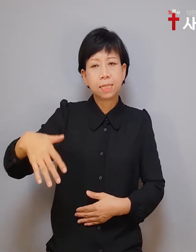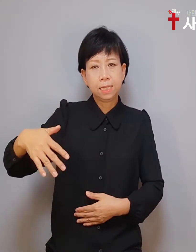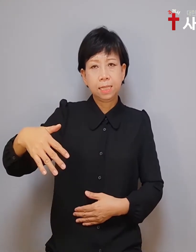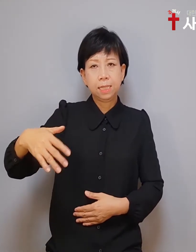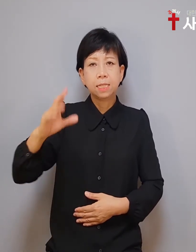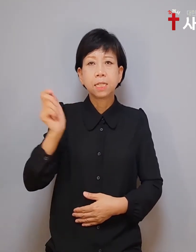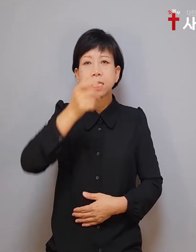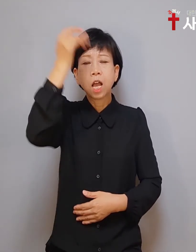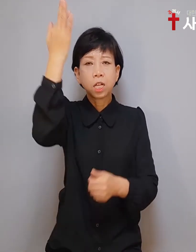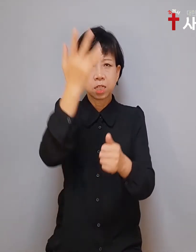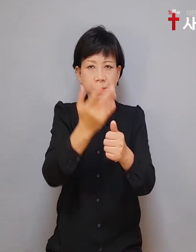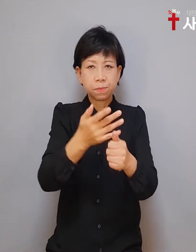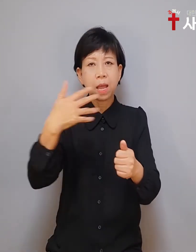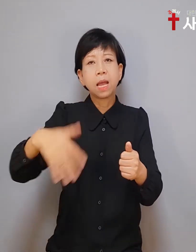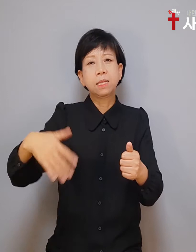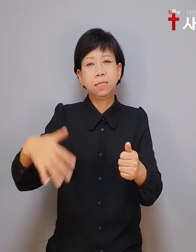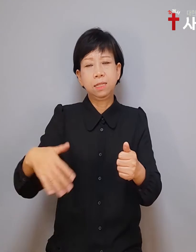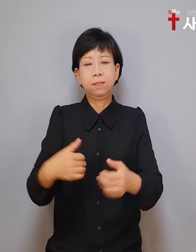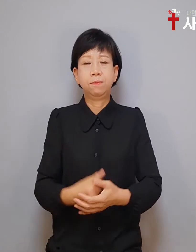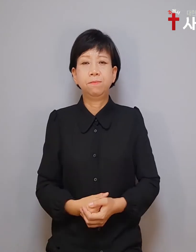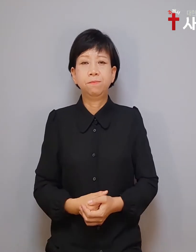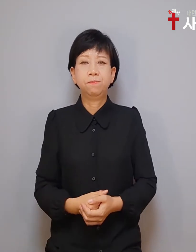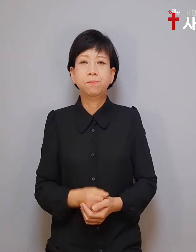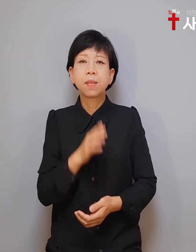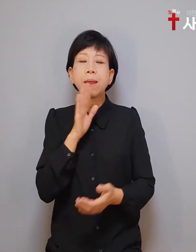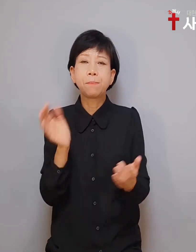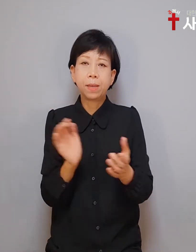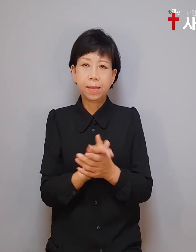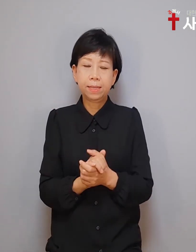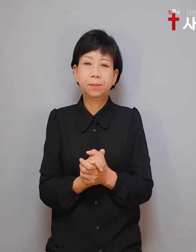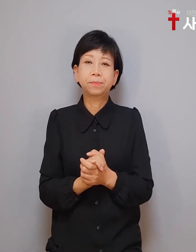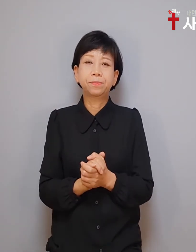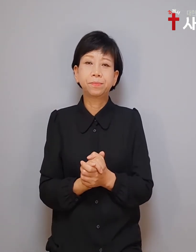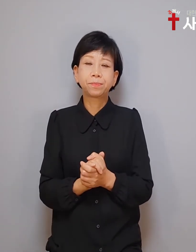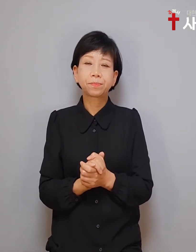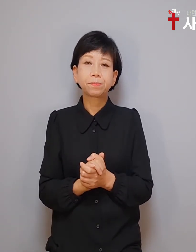그들에게 계시지 아니하시더라. 아멘.